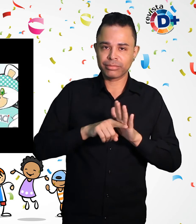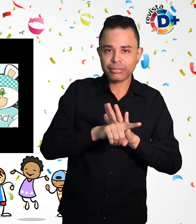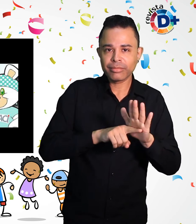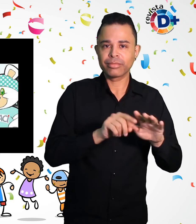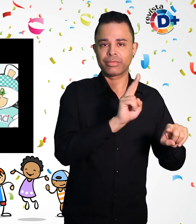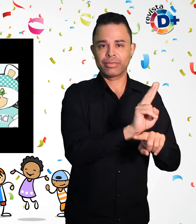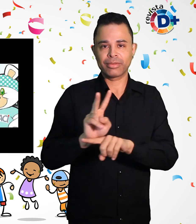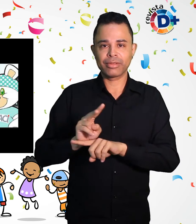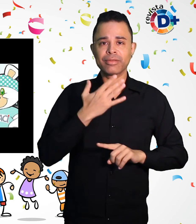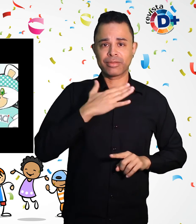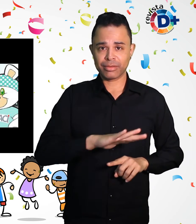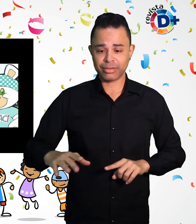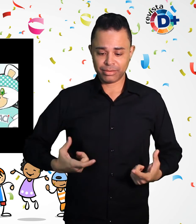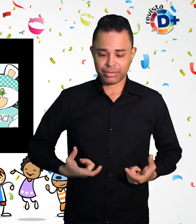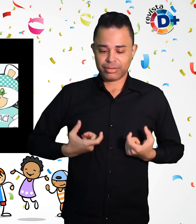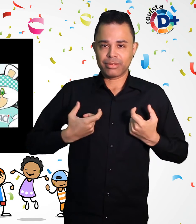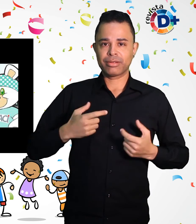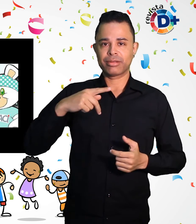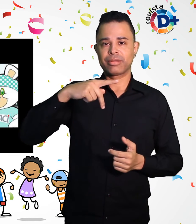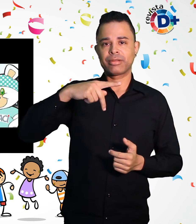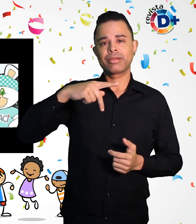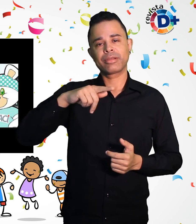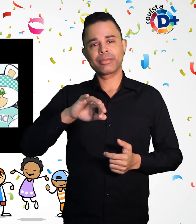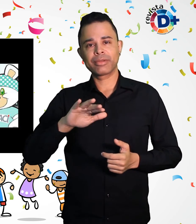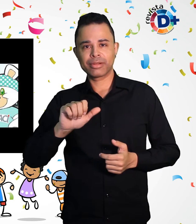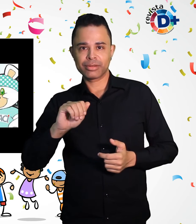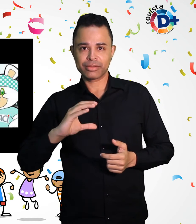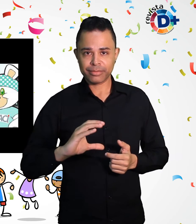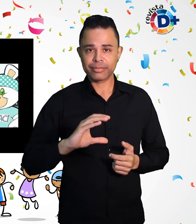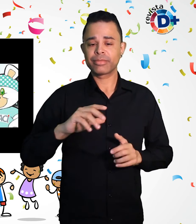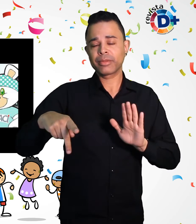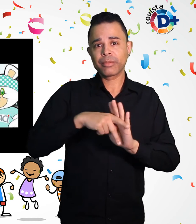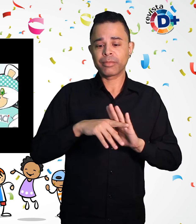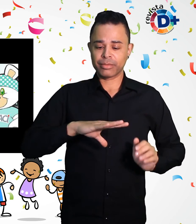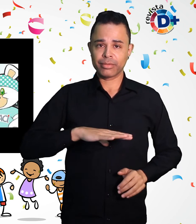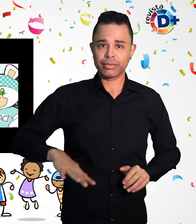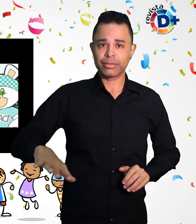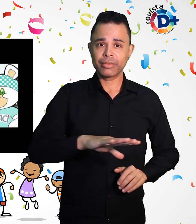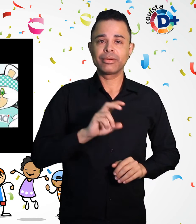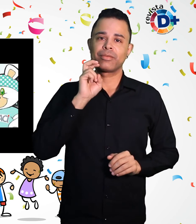câncer infantil GP de Sorocaba S Paulo